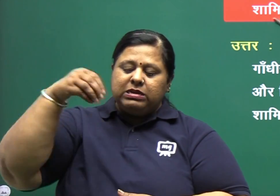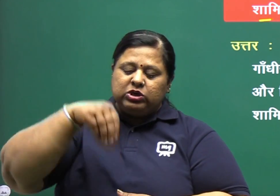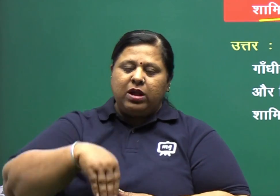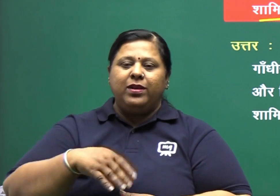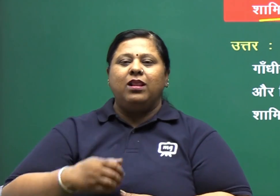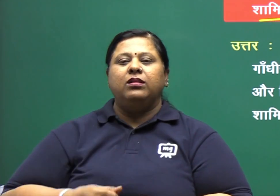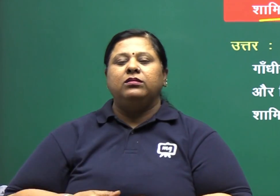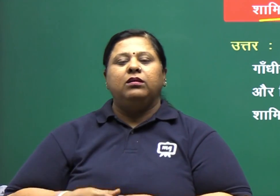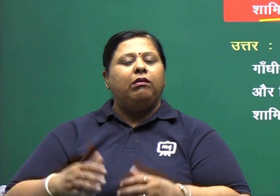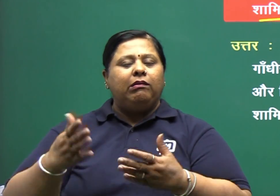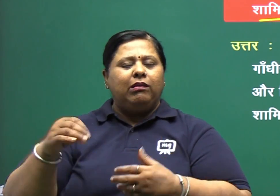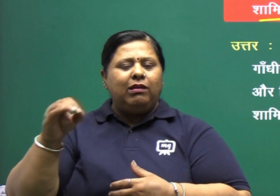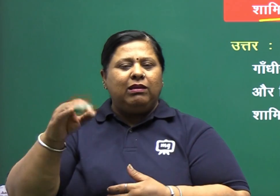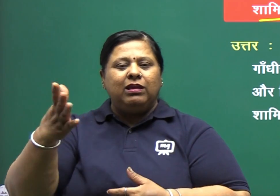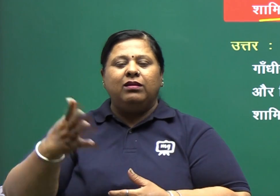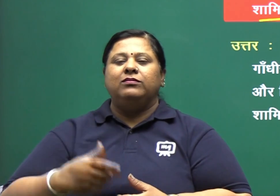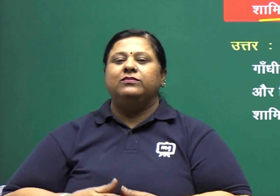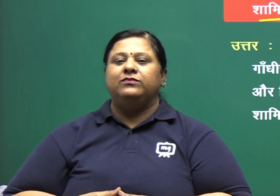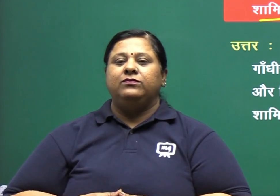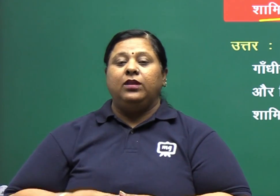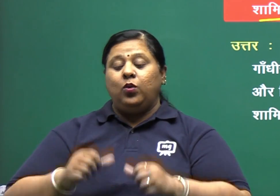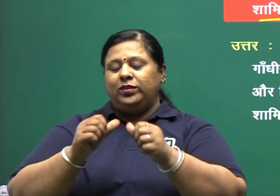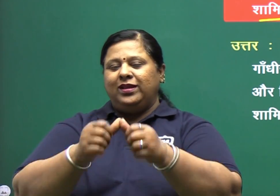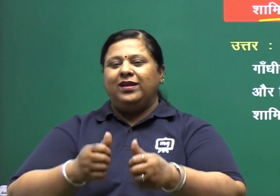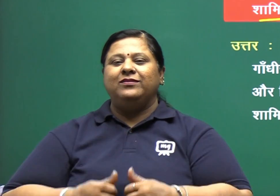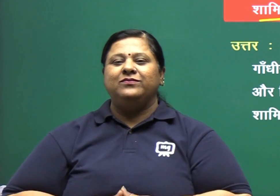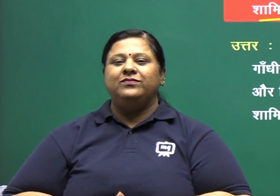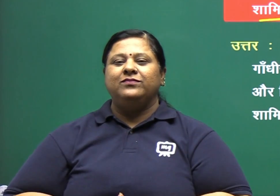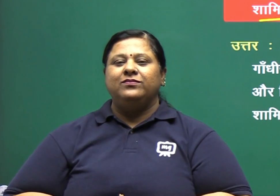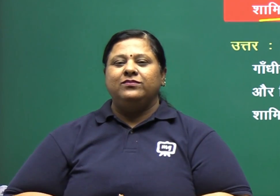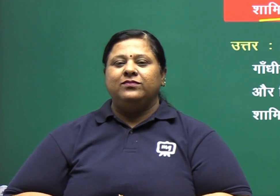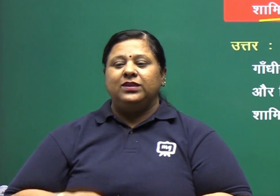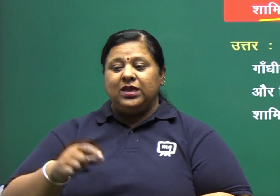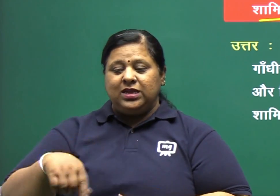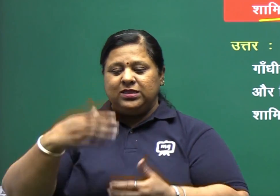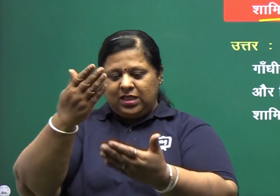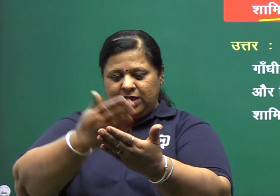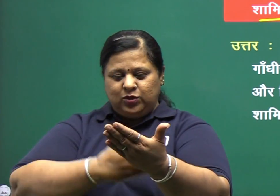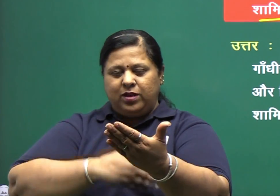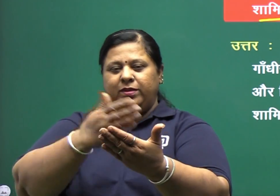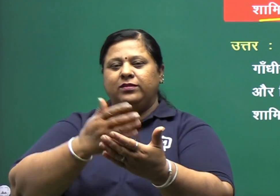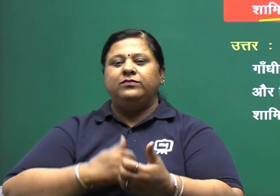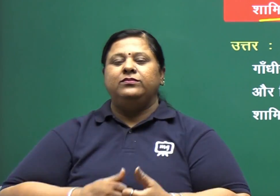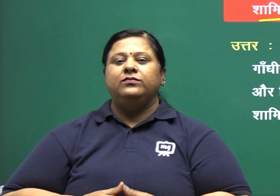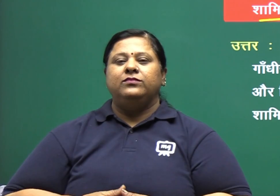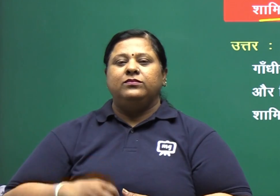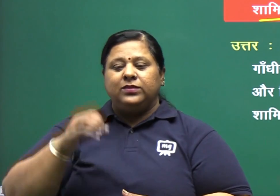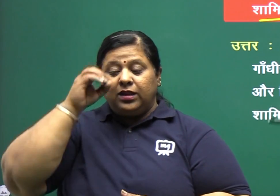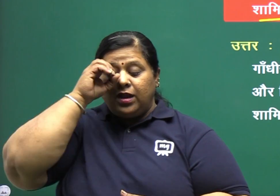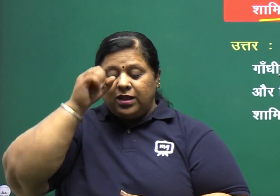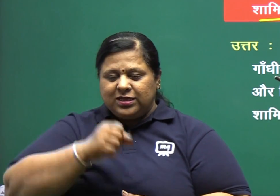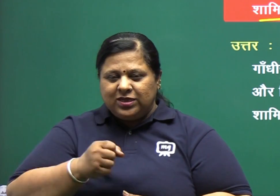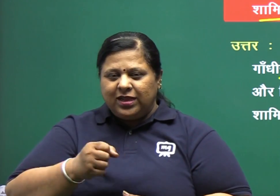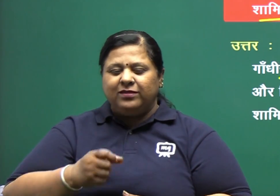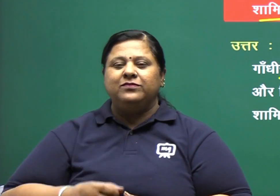शामिल नहीं किया? उत्तर है इस लेखा जोखा में गांधी जी